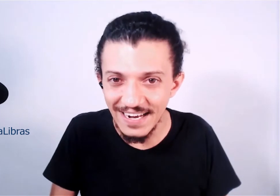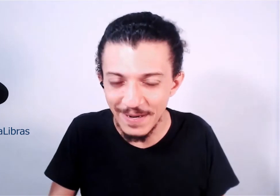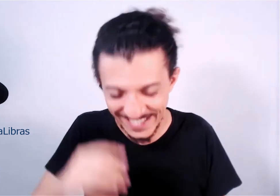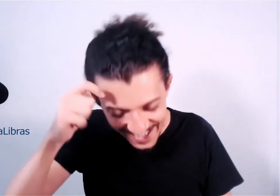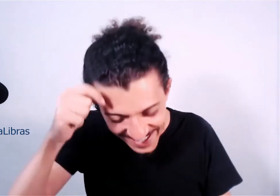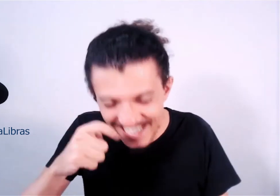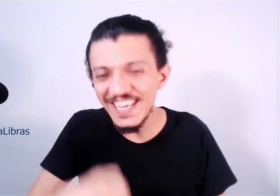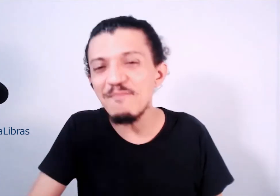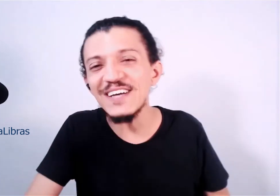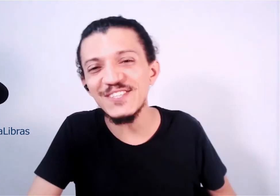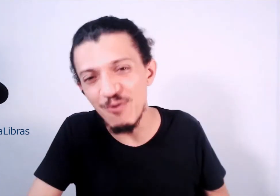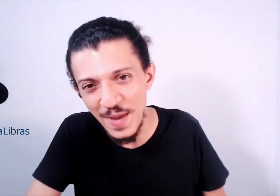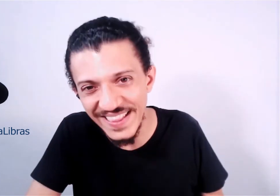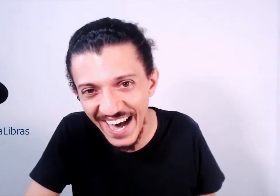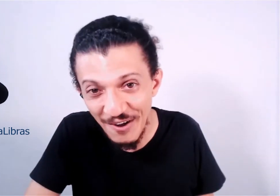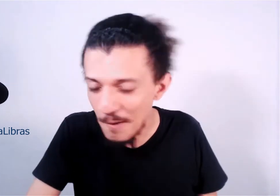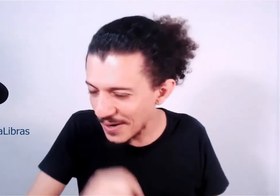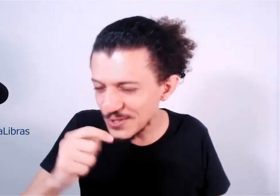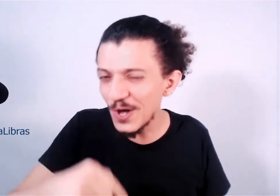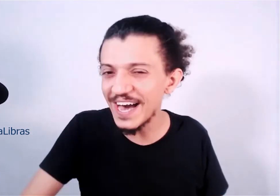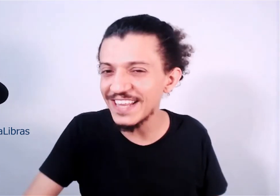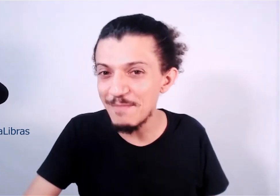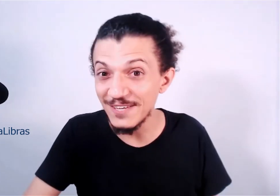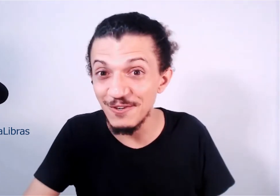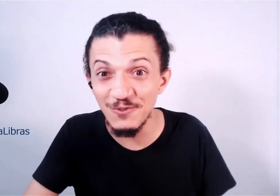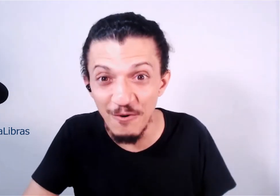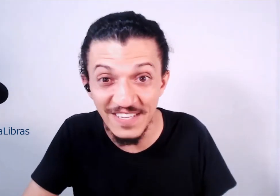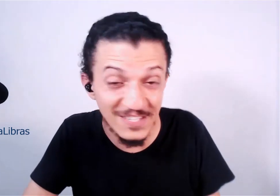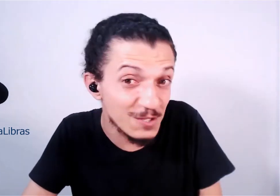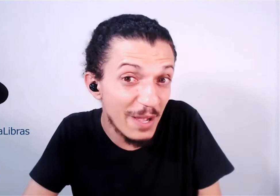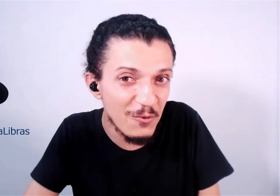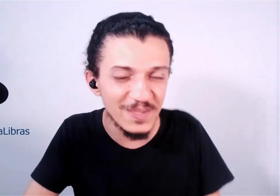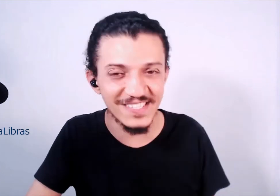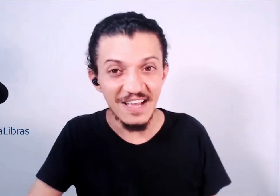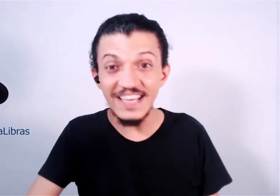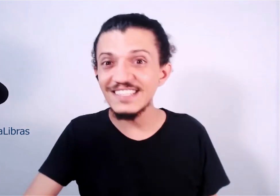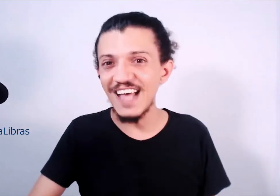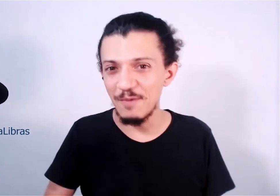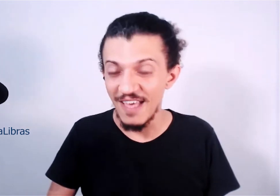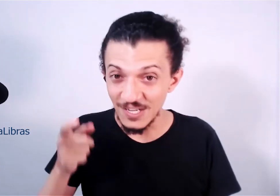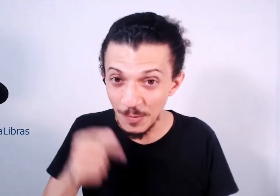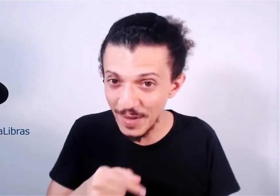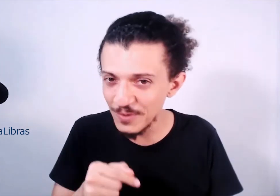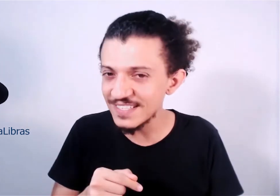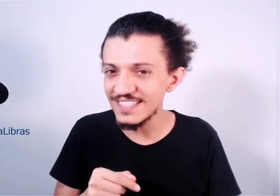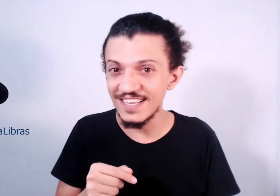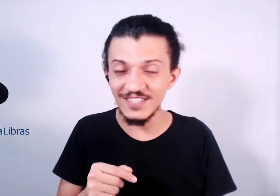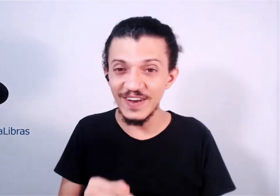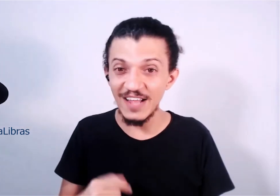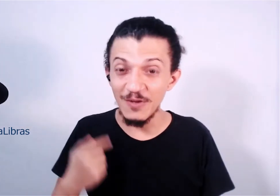Libras, deixa aqui abaixo o seu comentário. Pode colocar aí também as suas dúvidas, as suas perguntas. Quem sabe a sua pergunta seja selecionada